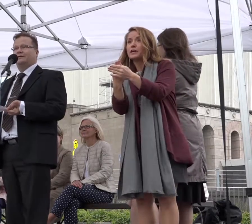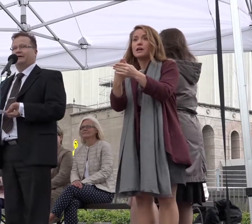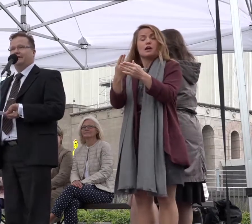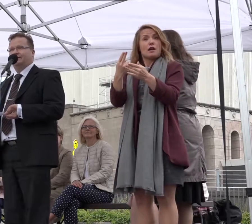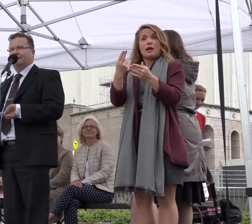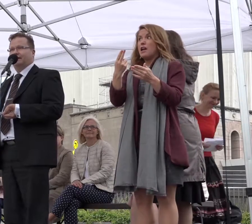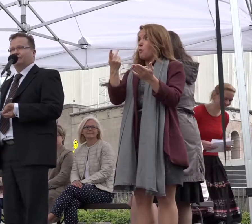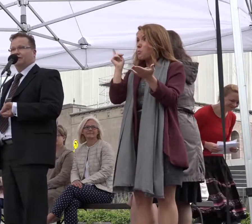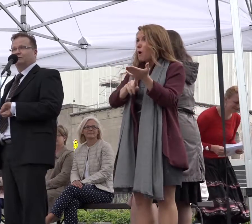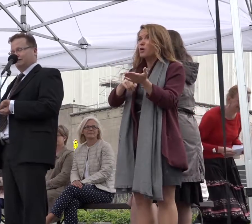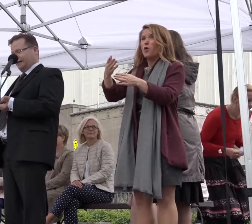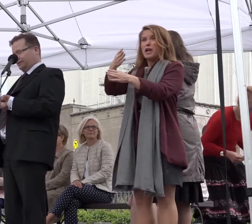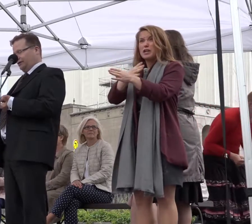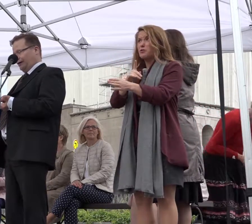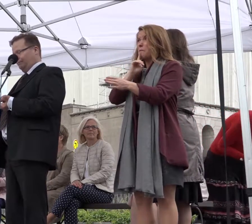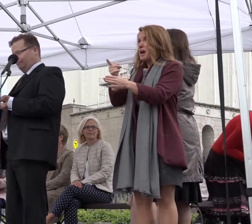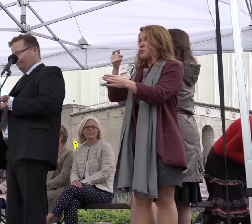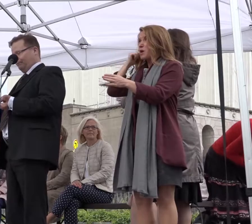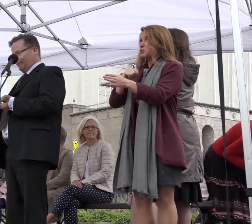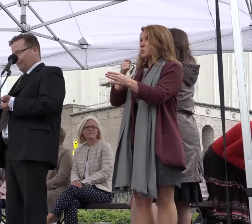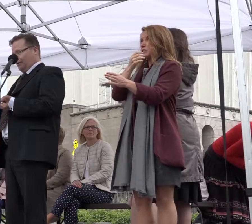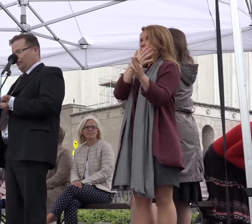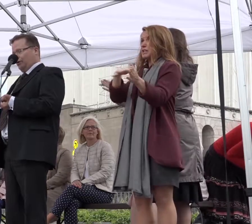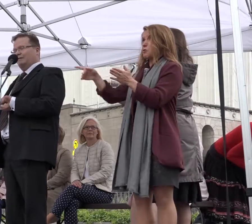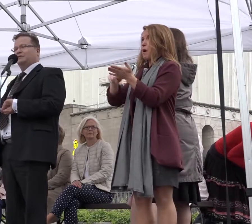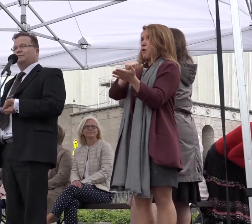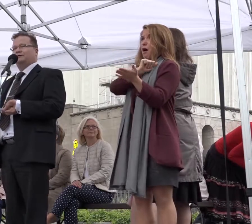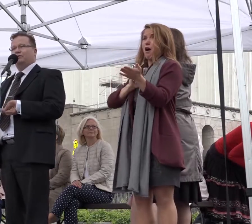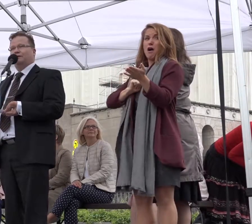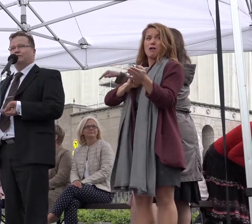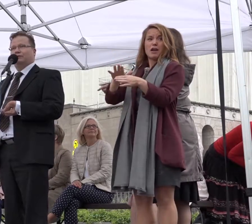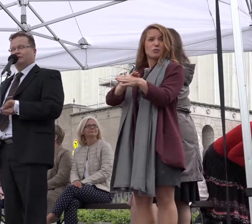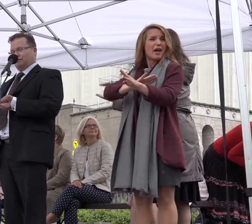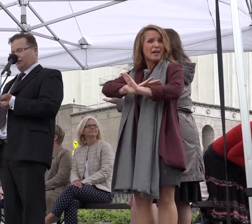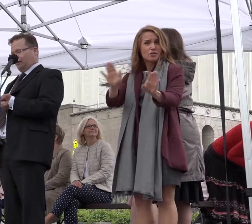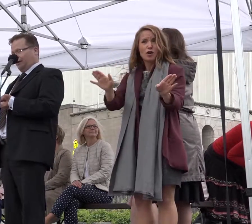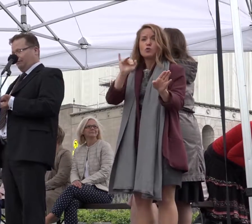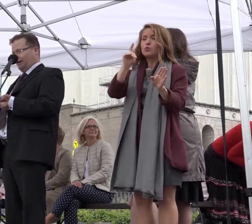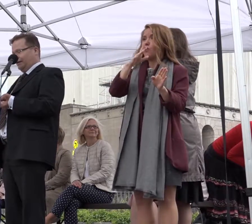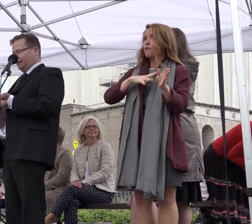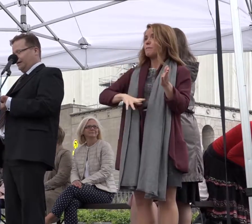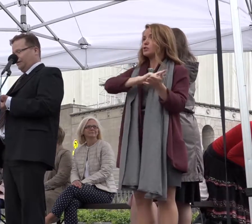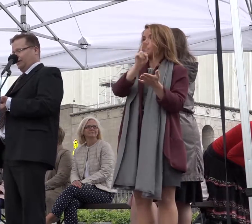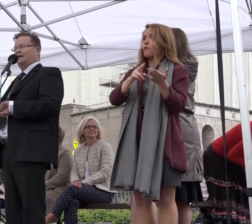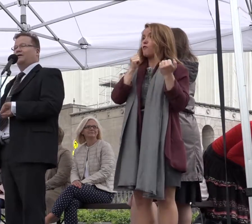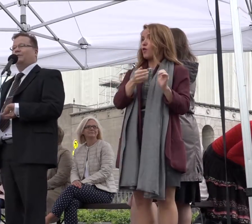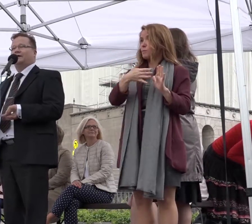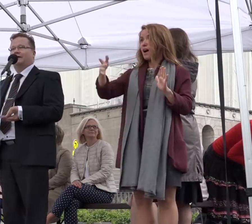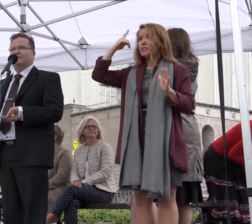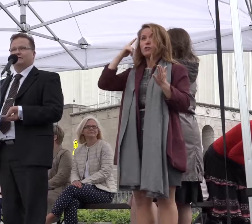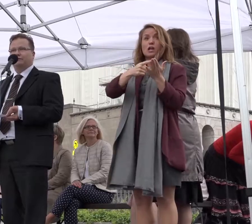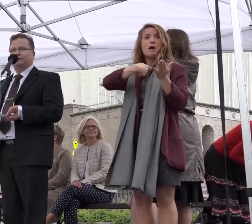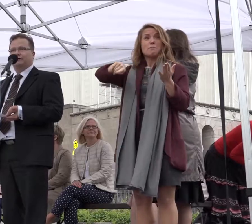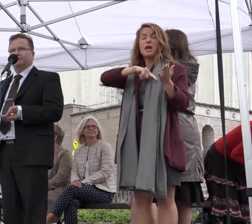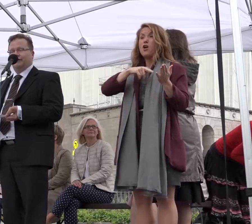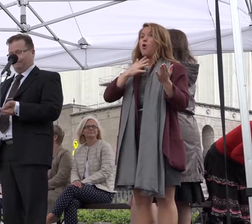velvollinen käyttämään ennalta määrättyjä asumisjärjestelyjä. YK:n vammaissopimuksen voimaantulo tarkoittaa kohdallamme, että emme ole enää oman